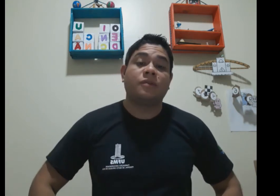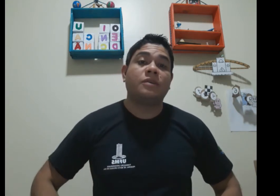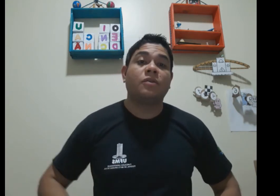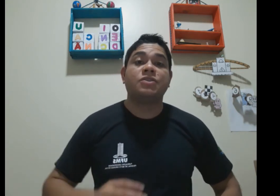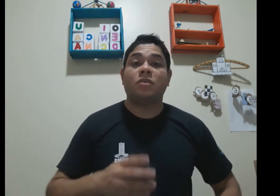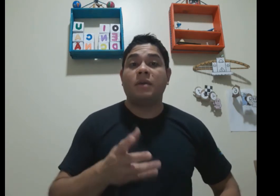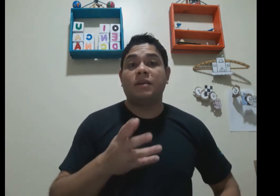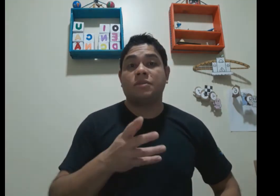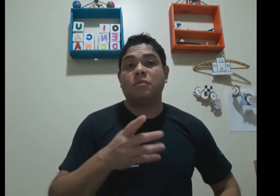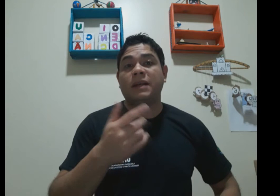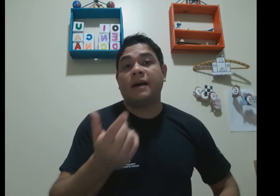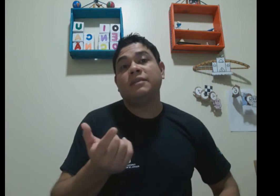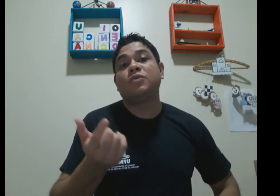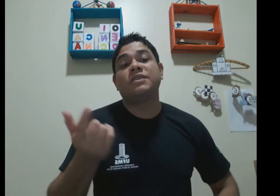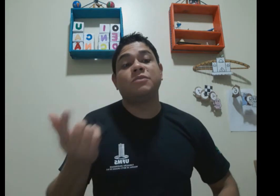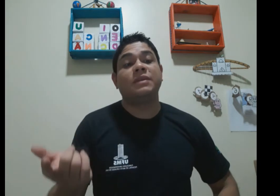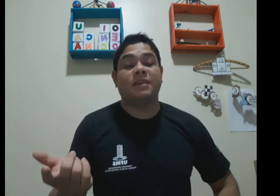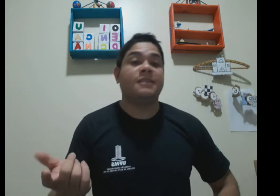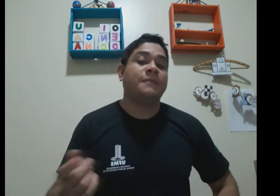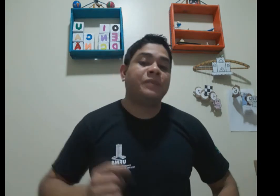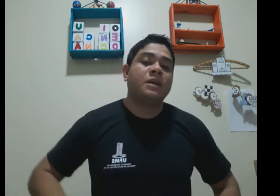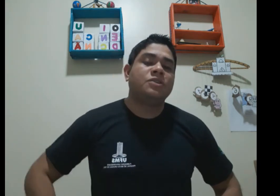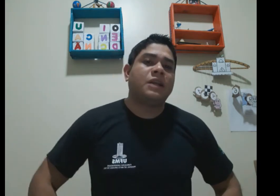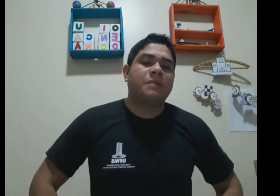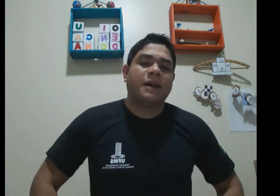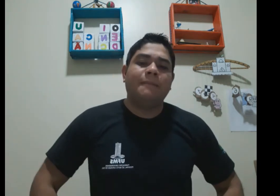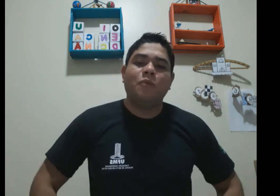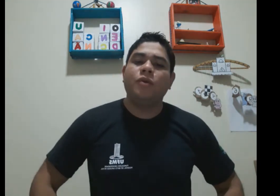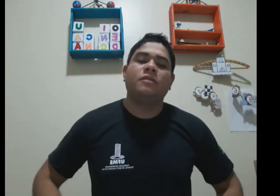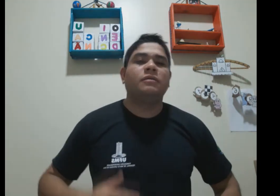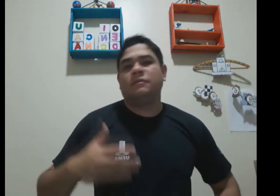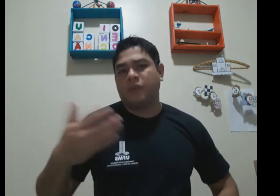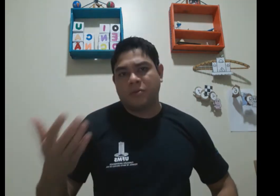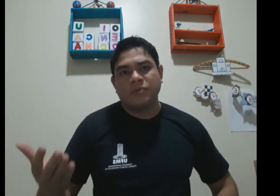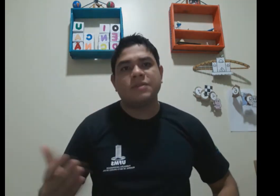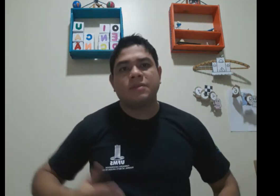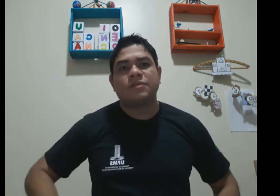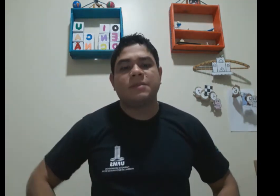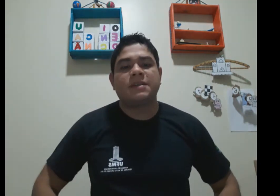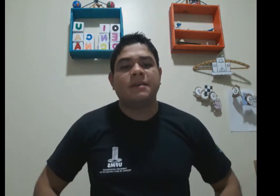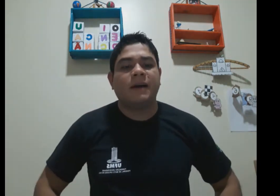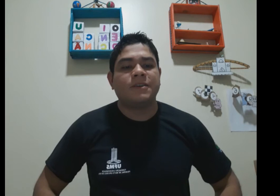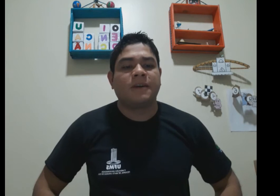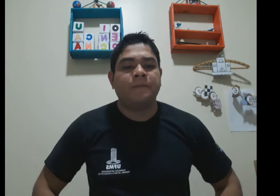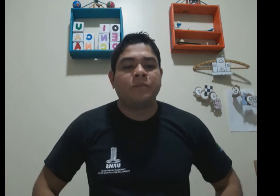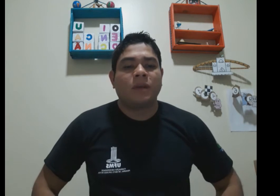foi originalmente publicado em 2003. De lá para cá, muito foi produzido sobre essa temática.